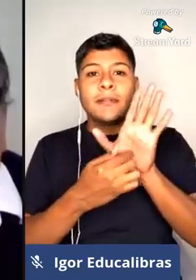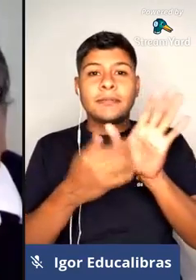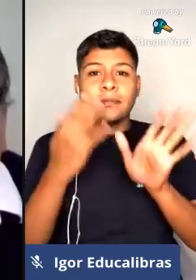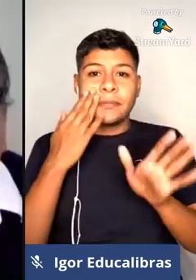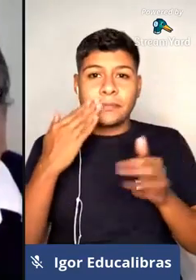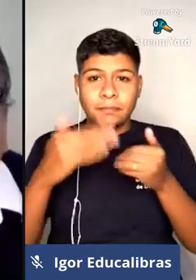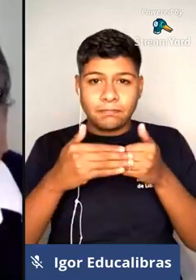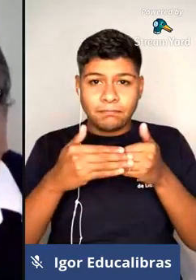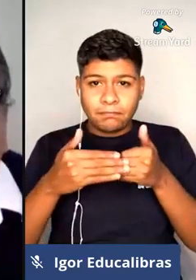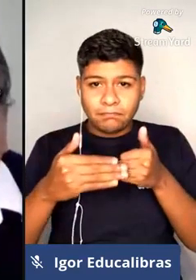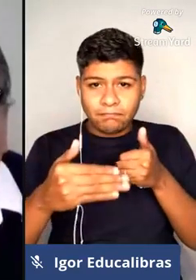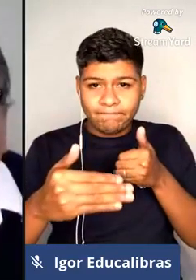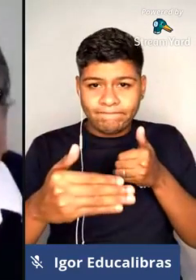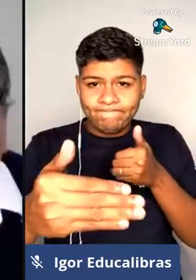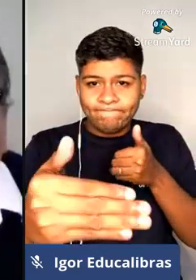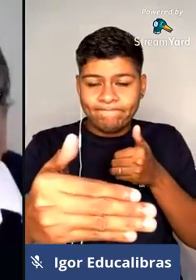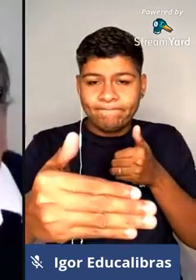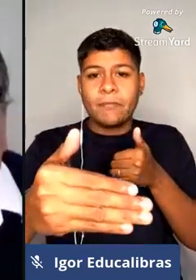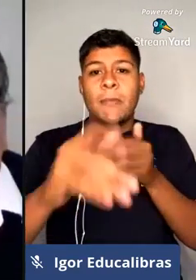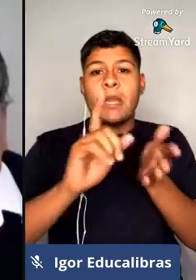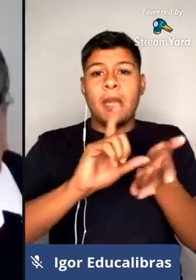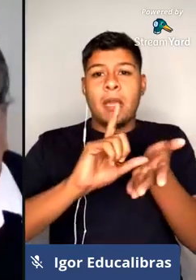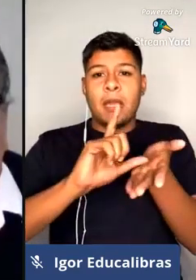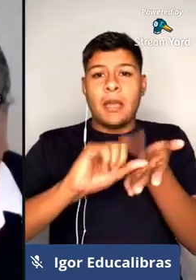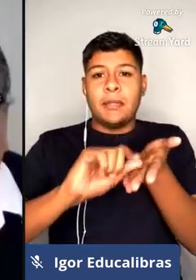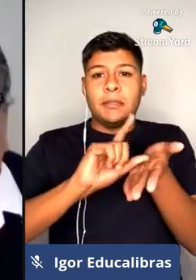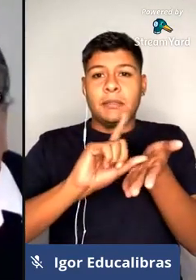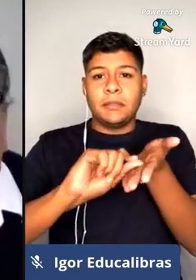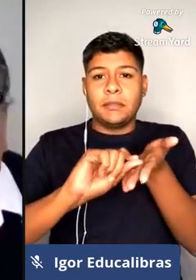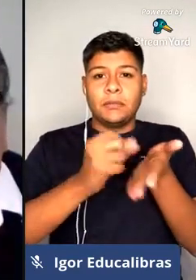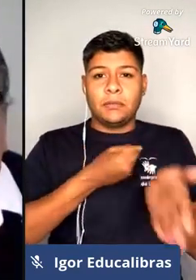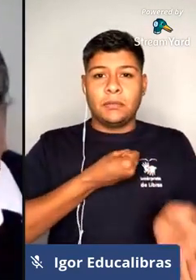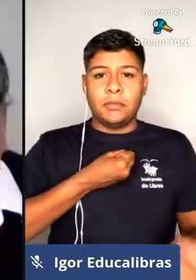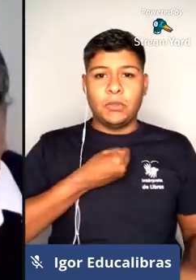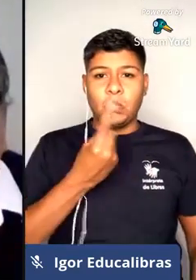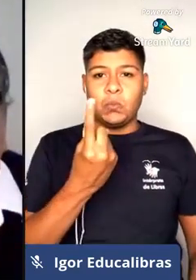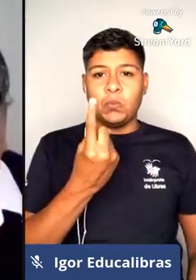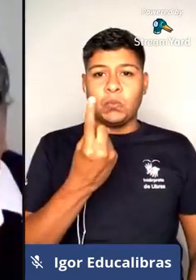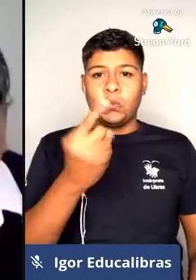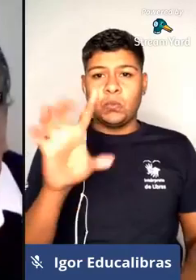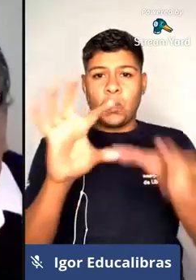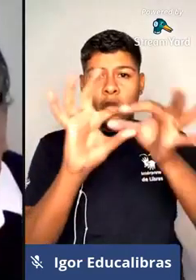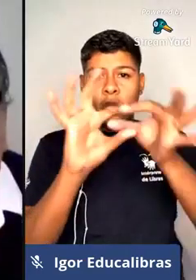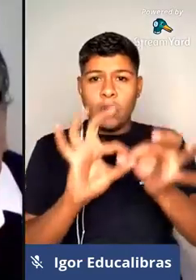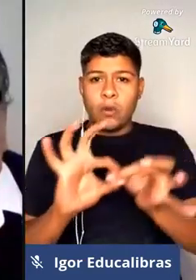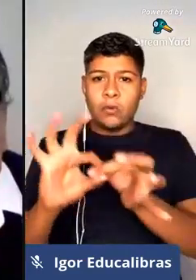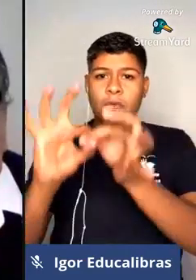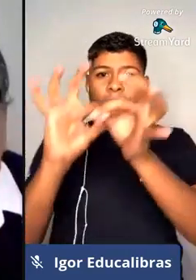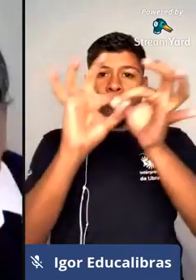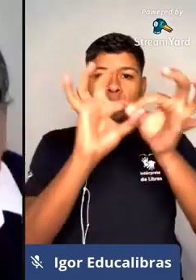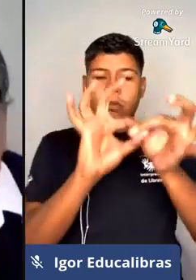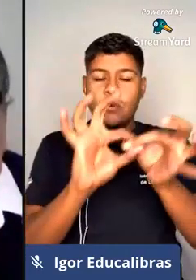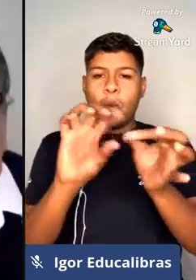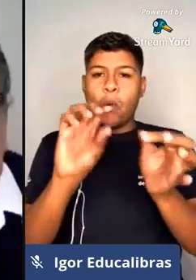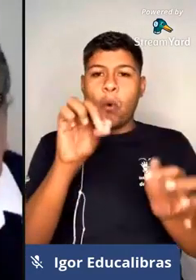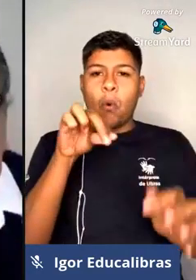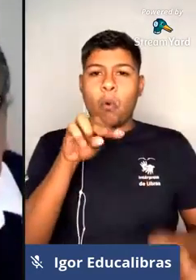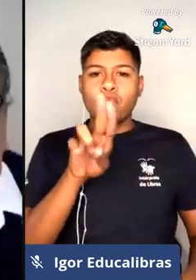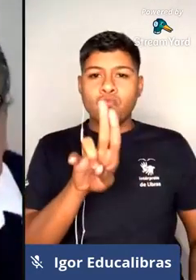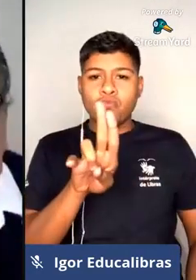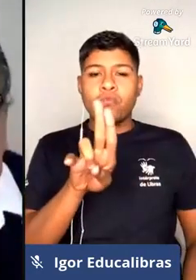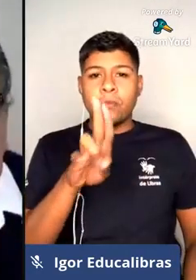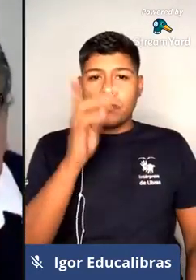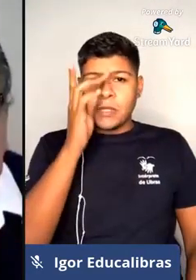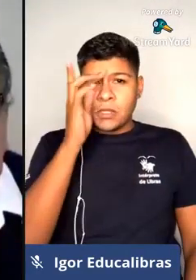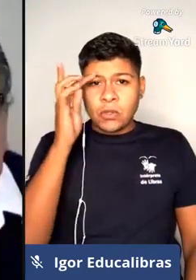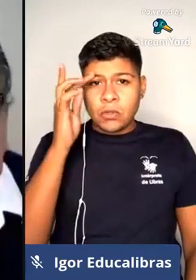partir disso, o artigo número 1 da resolução da ONU, ele orienta que a participação de pessoas com deficiência